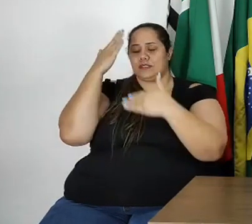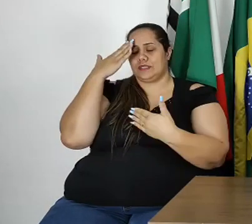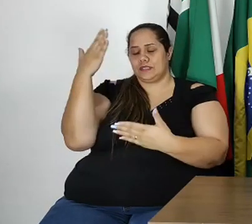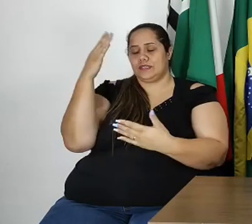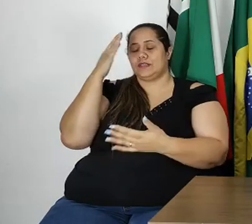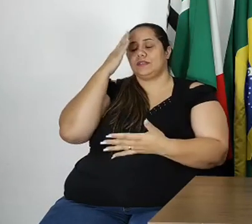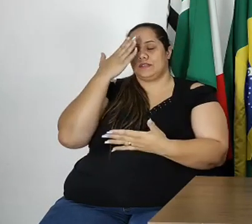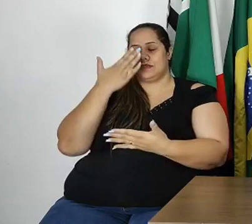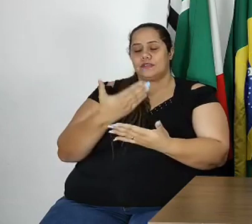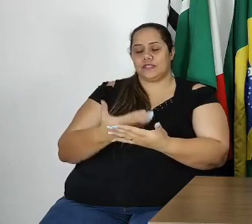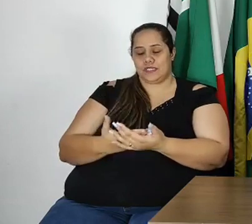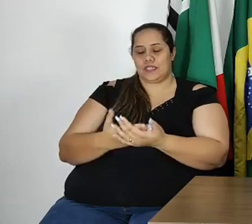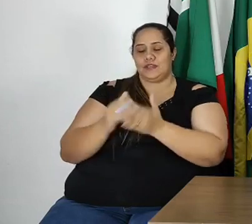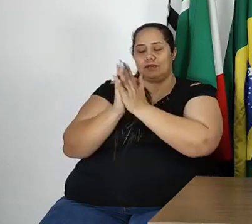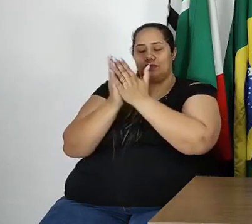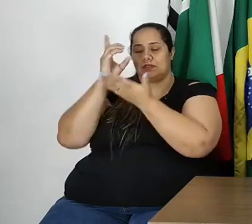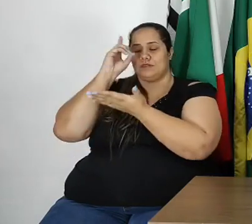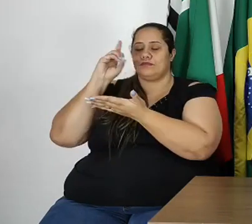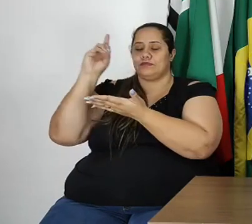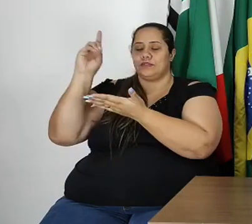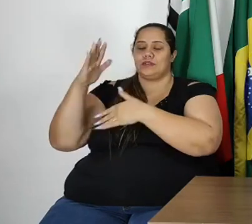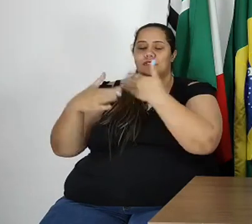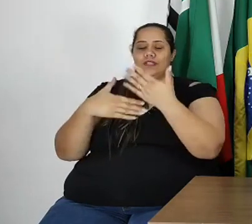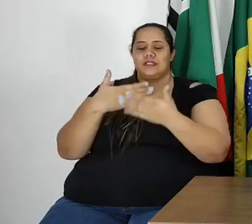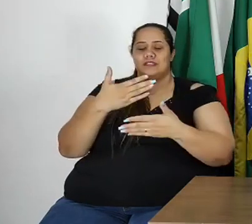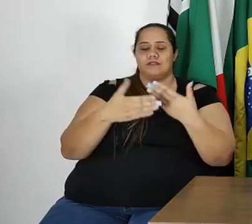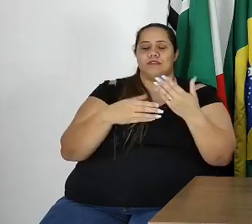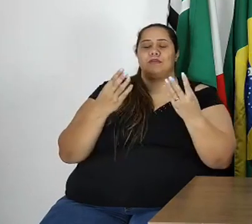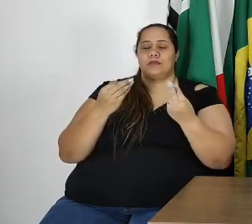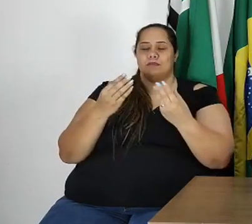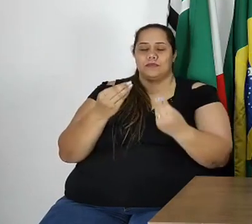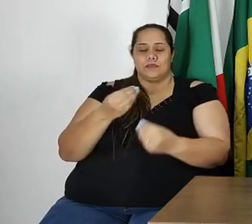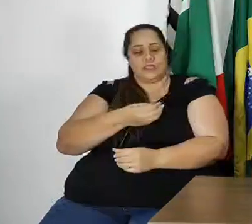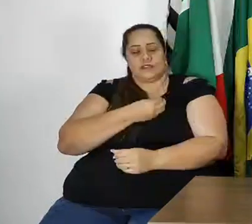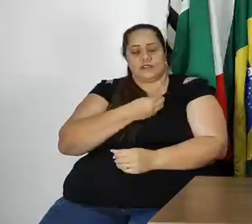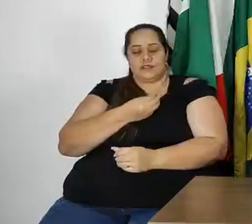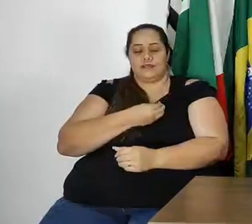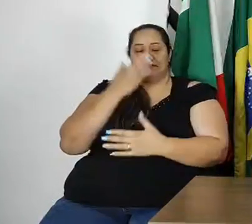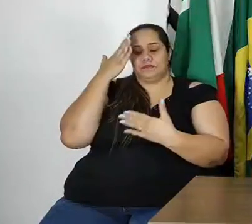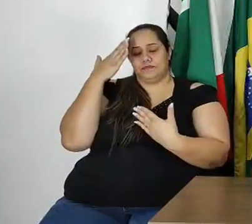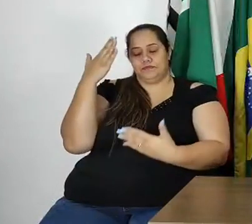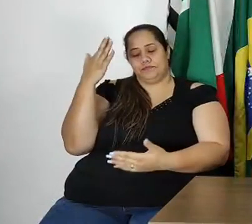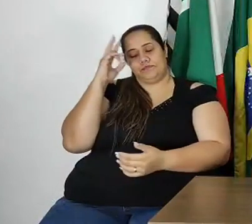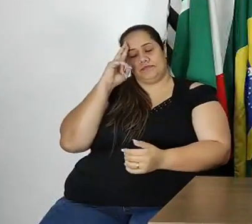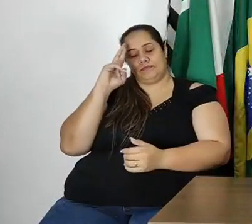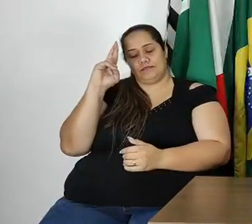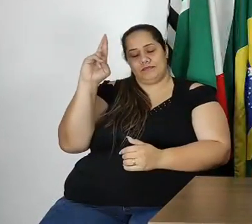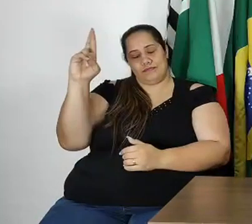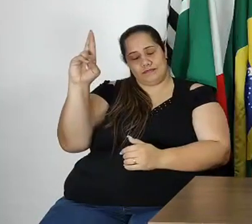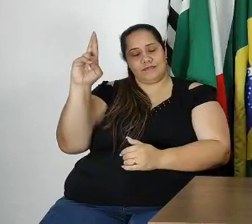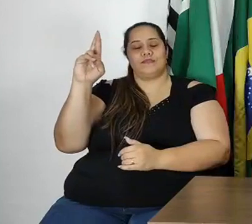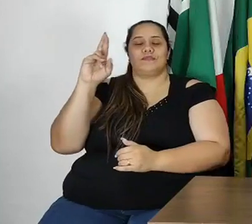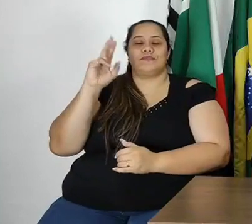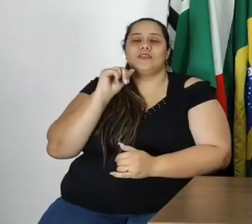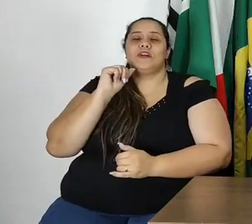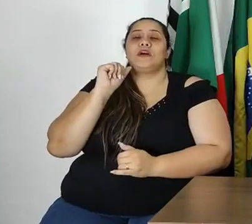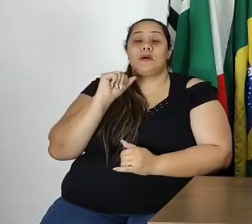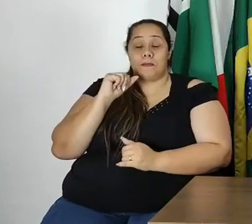creio que a sua palavra vai transformar muitos corações. Obrigado, Senhor, pela